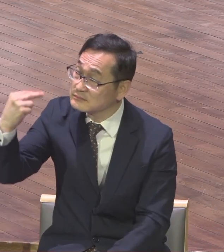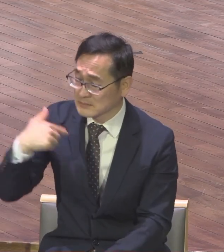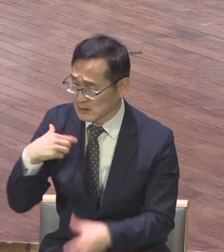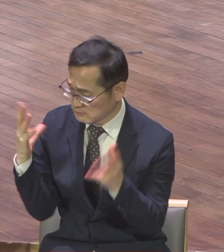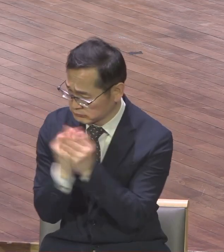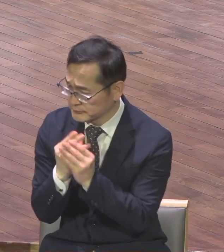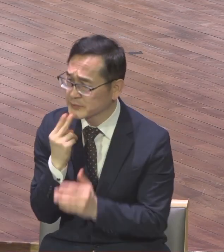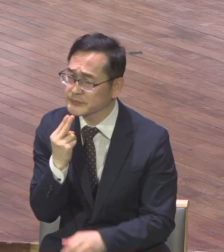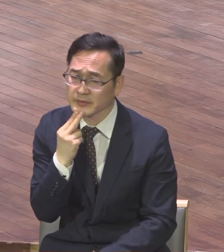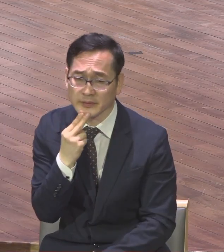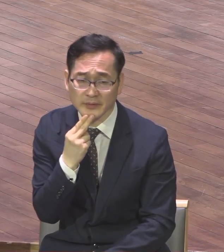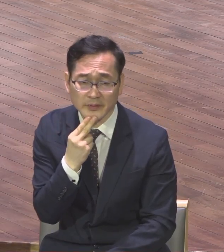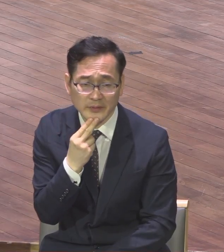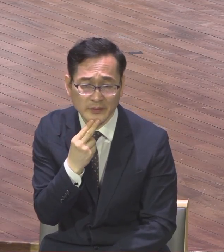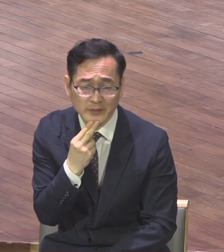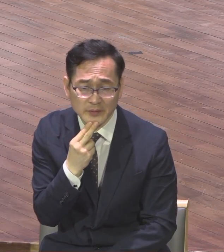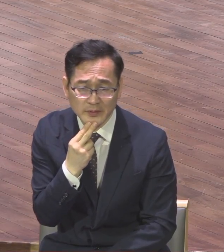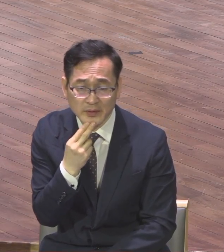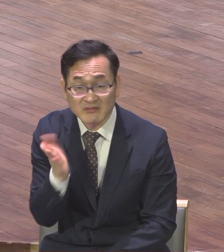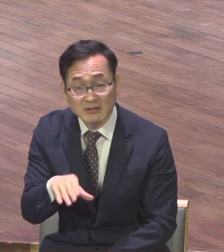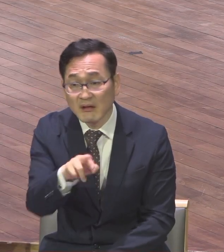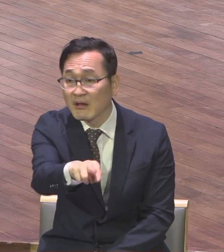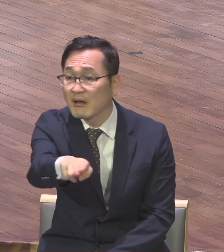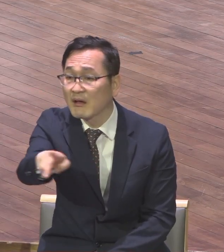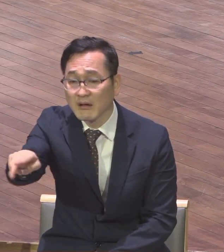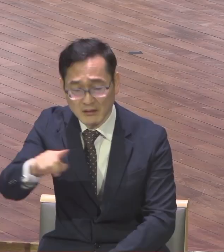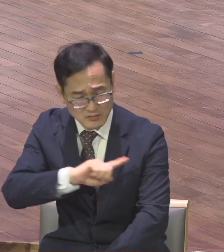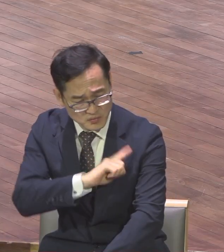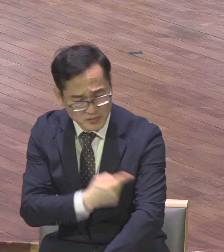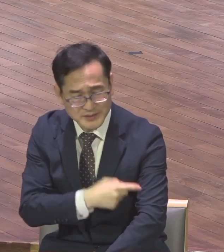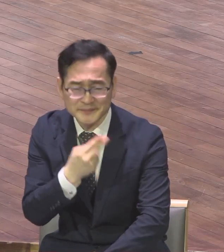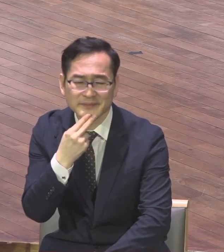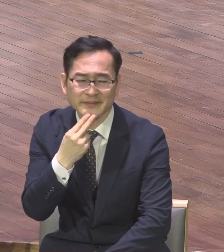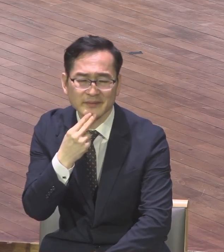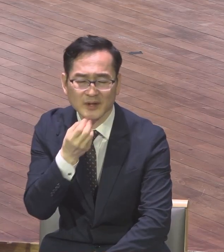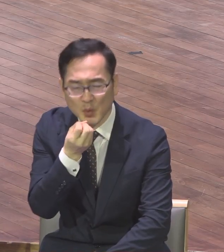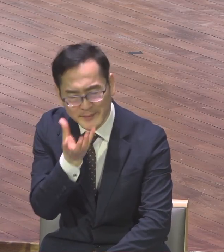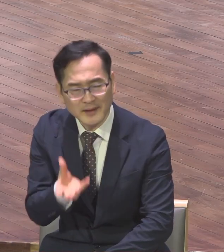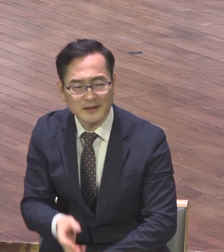그러는데 누구를 비판합니까? 누구를 판단할 수 있습니까?